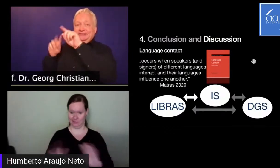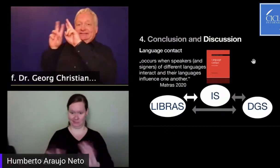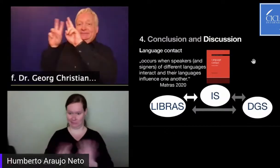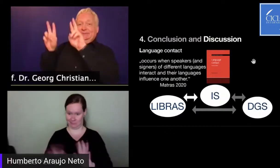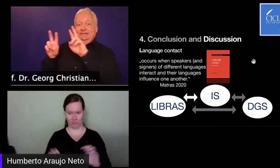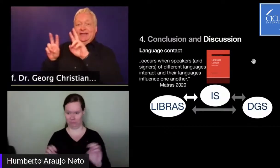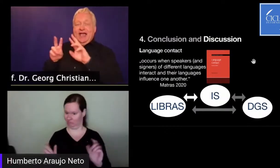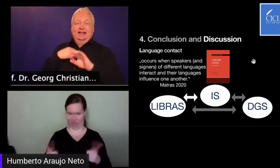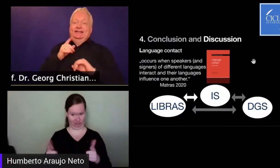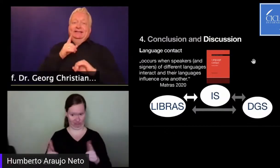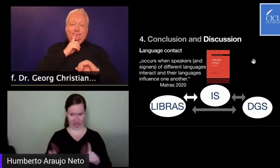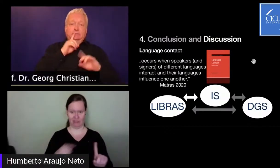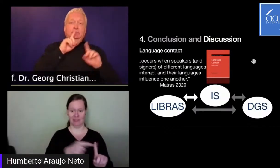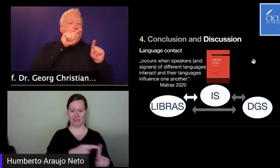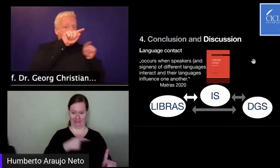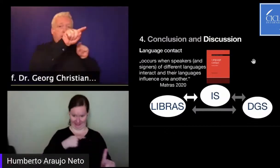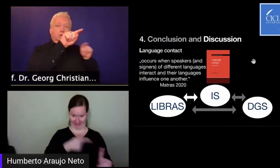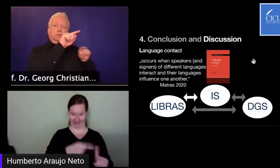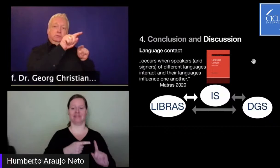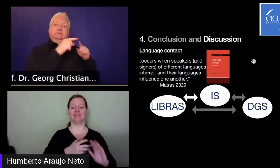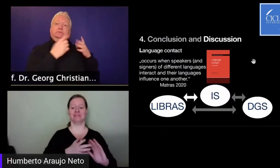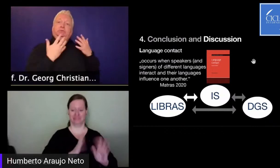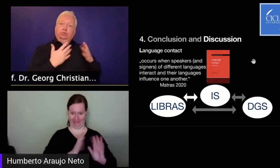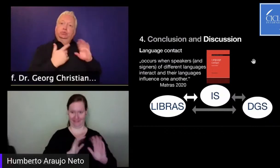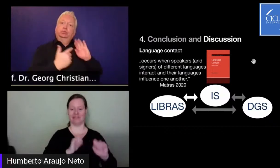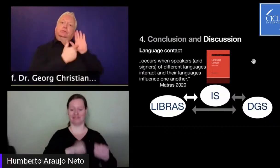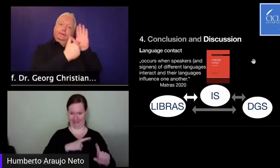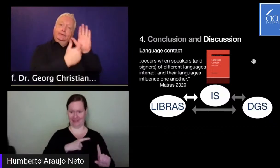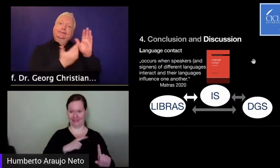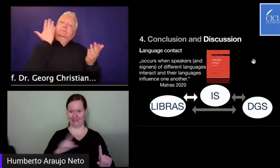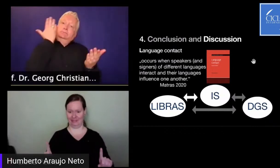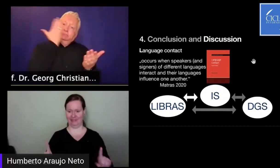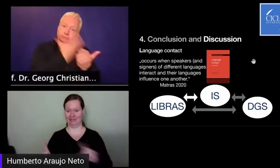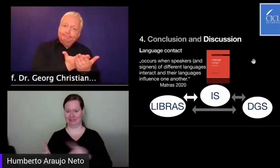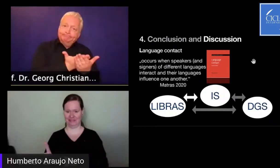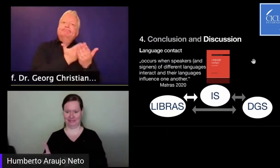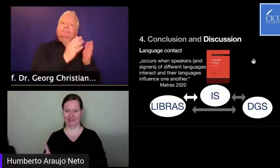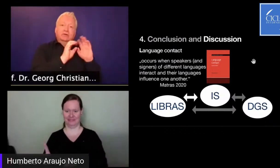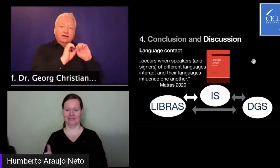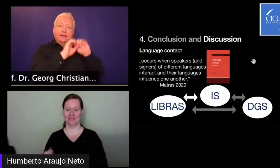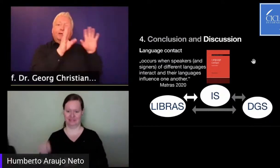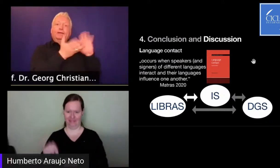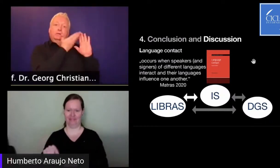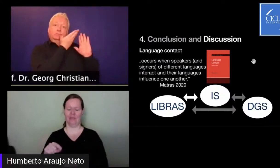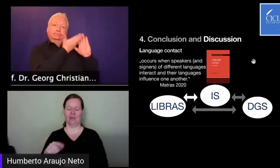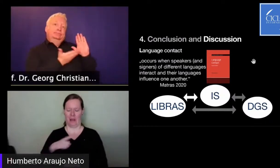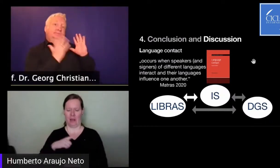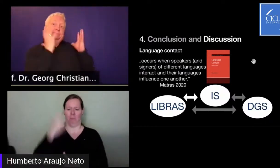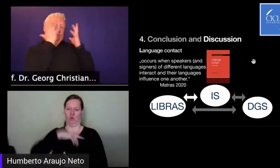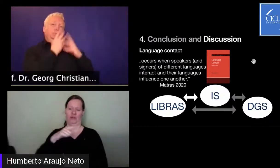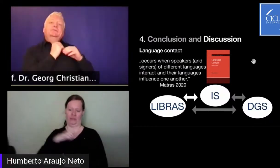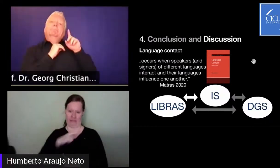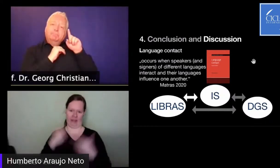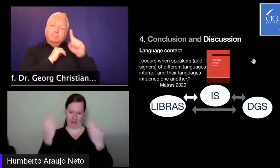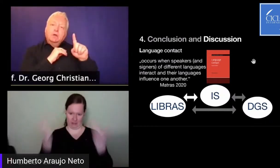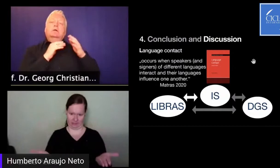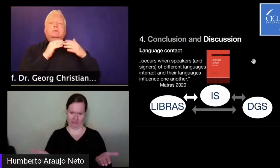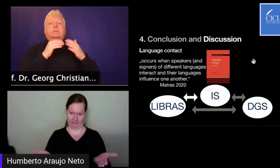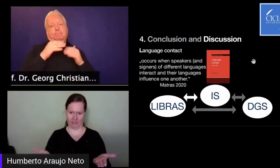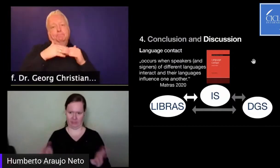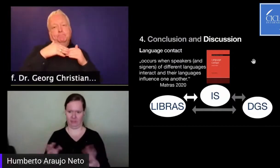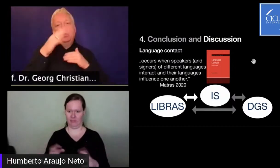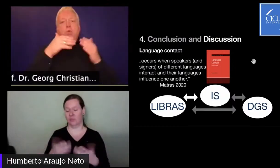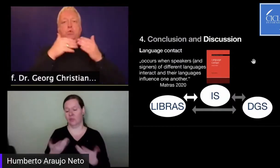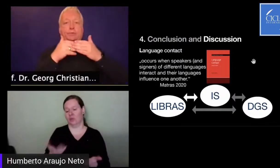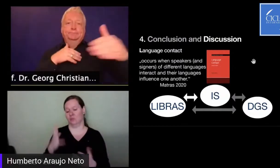por muitas vezes, né, pela dificuldade comunicacional nas suas línguas maternas, se